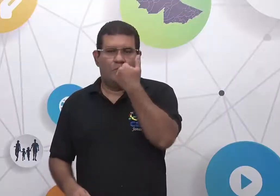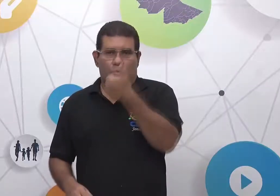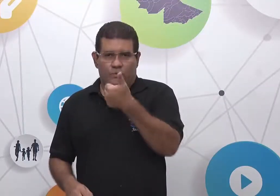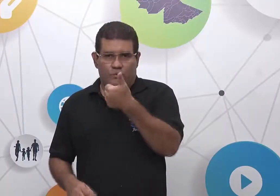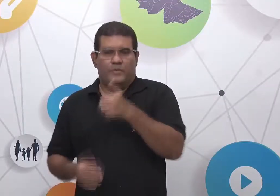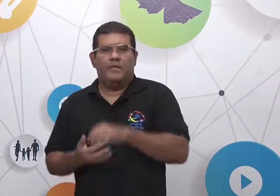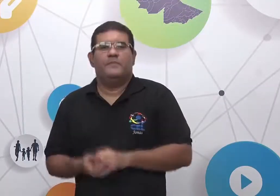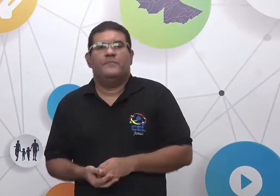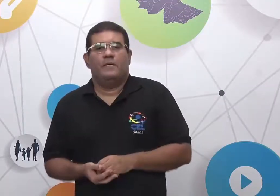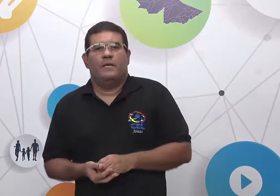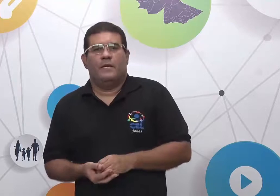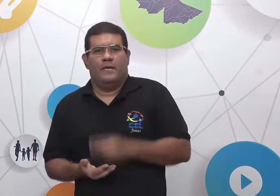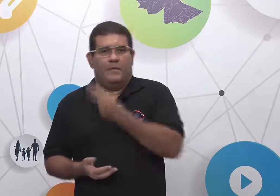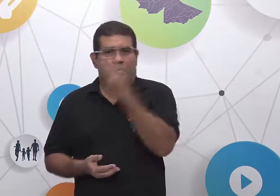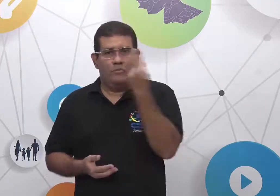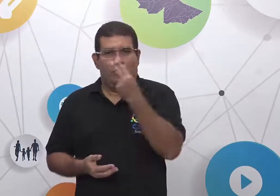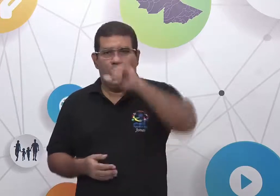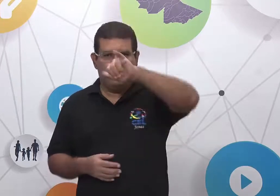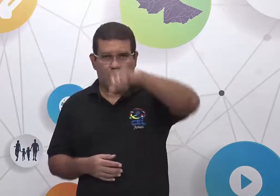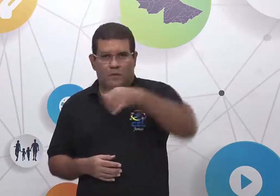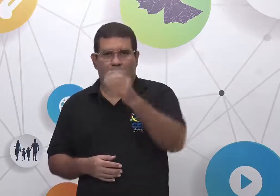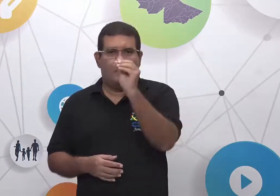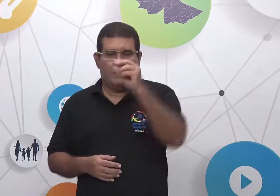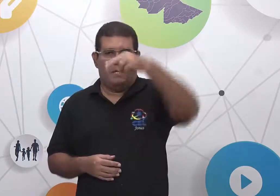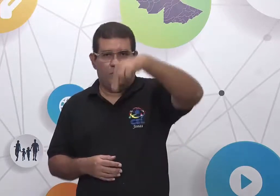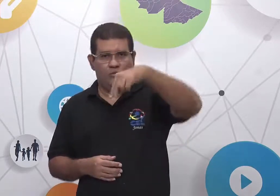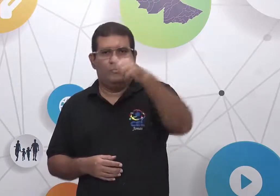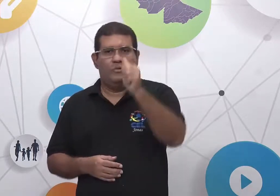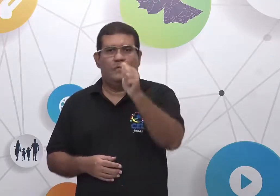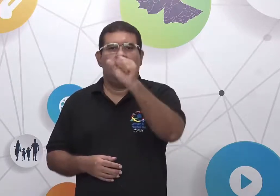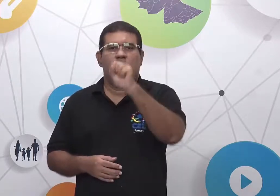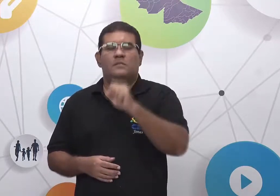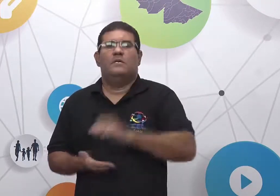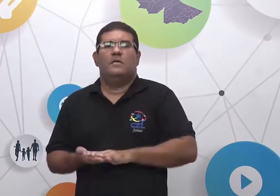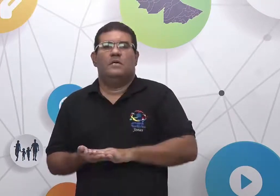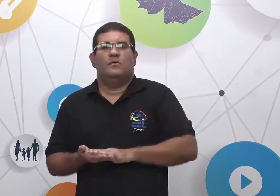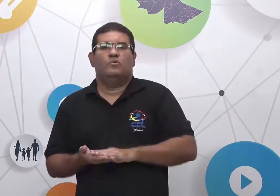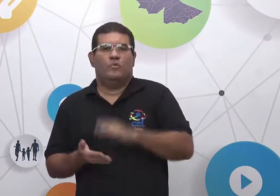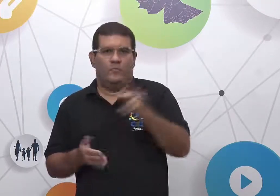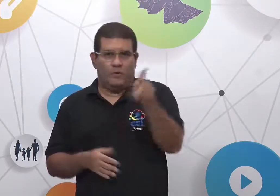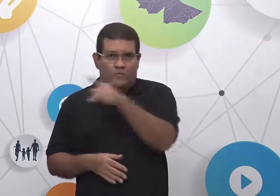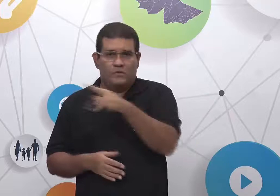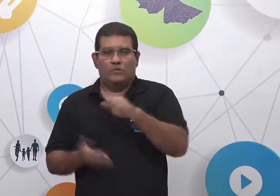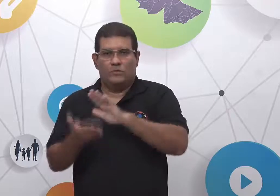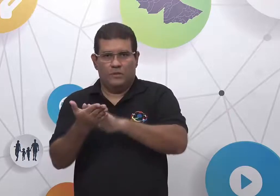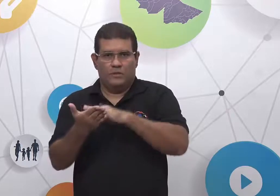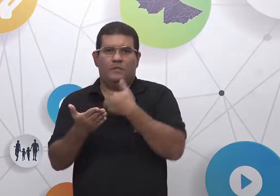oi oi tudo bem meu nome é Jonas Eu sou professor